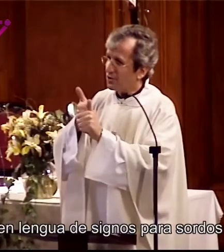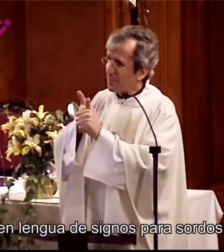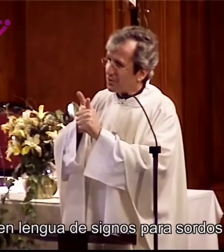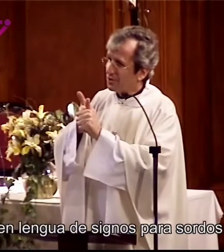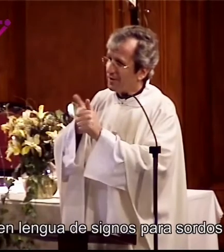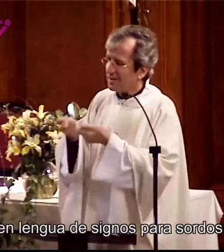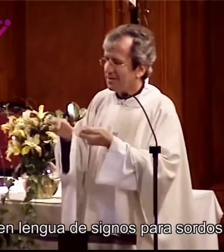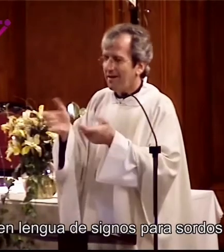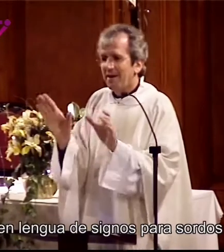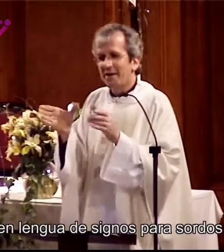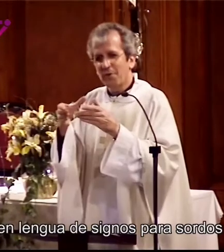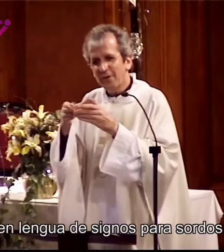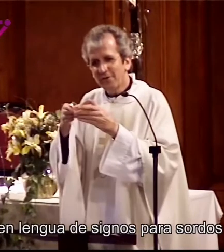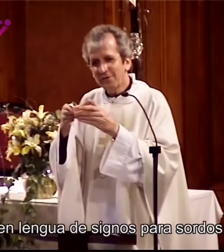apóstoles reunidos,